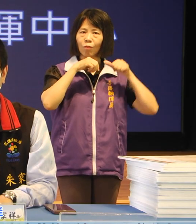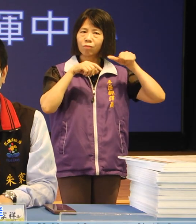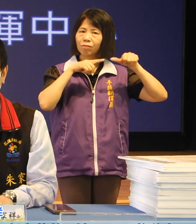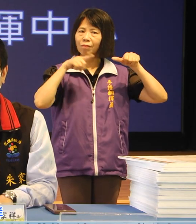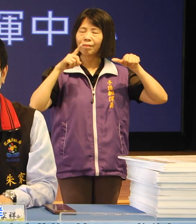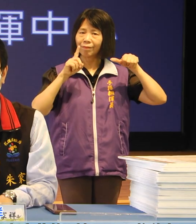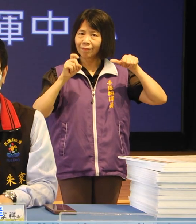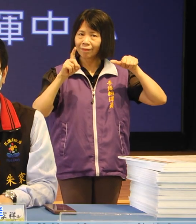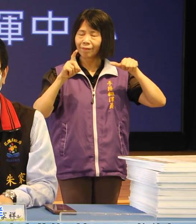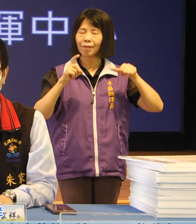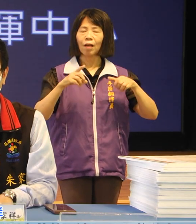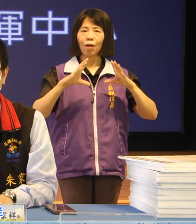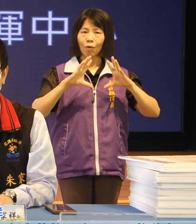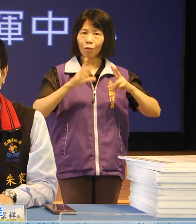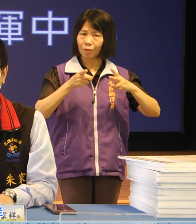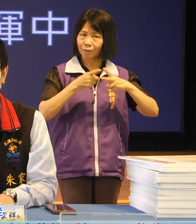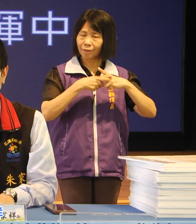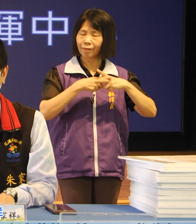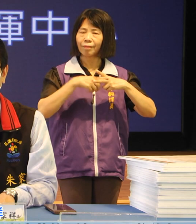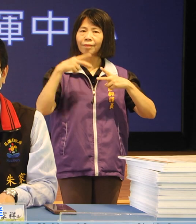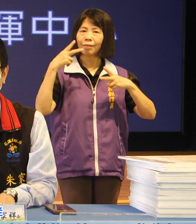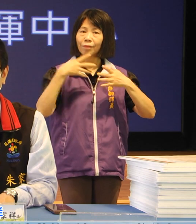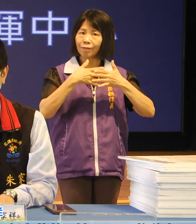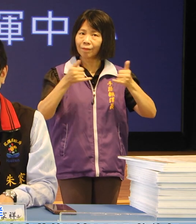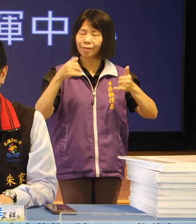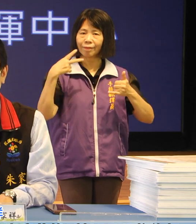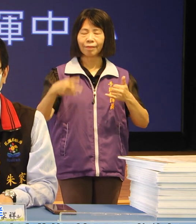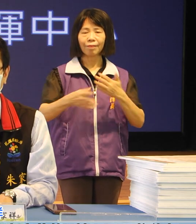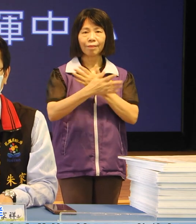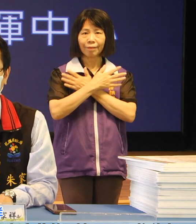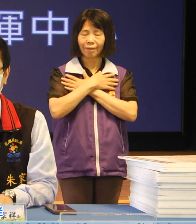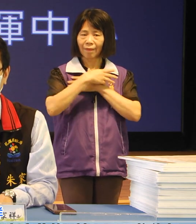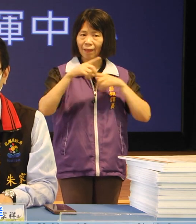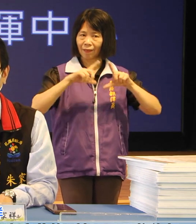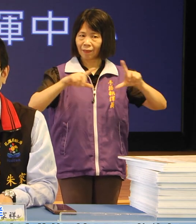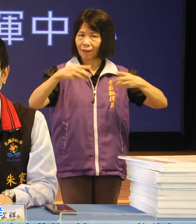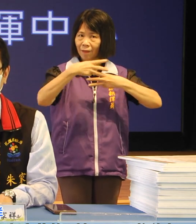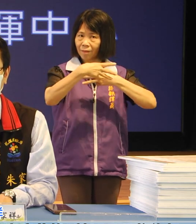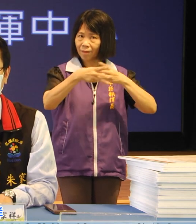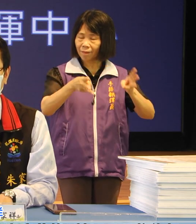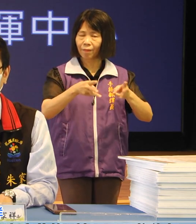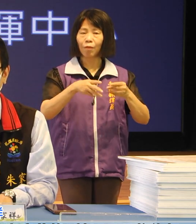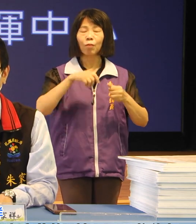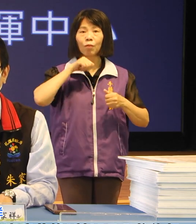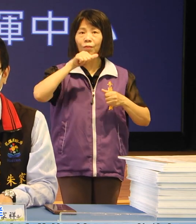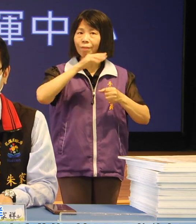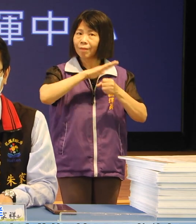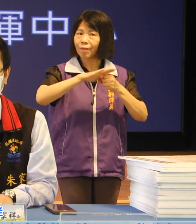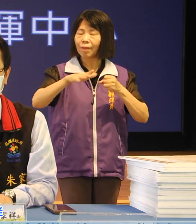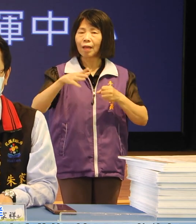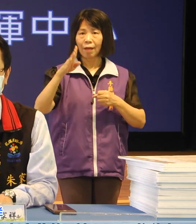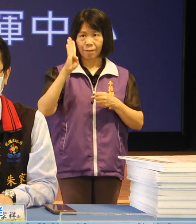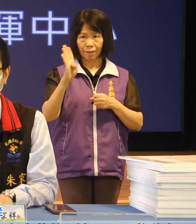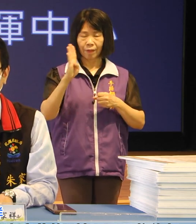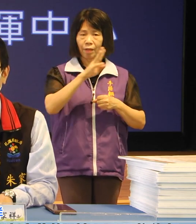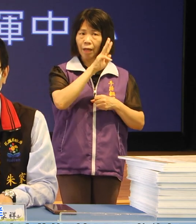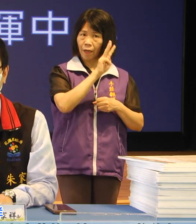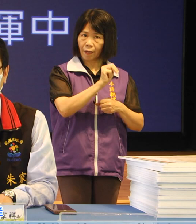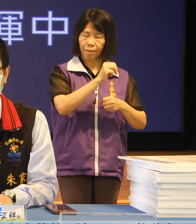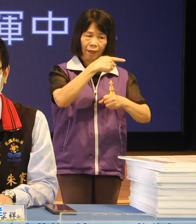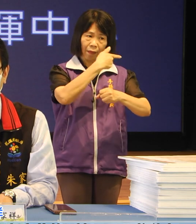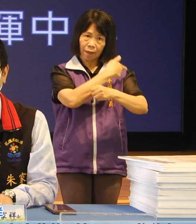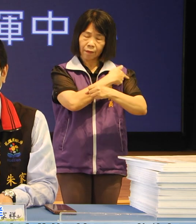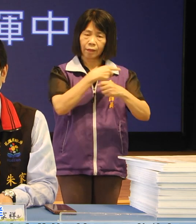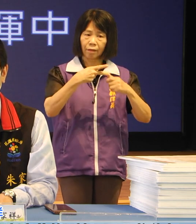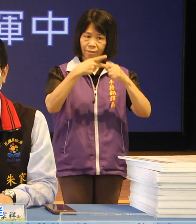小生，或是我们幼儿园的大班，满5岁的孩子就可以来接种 BNT 或是莫德纳的第二剂。